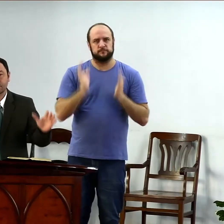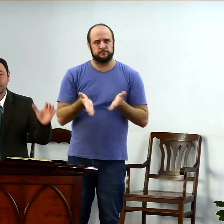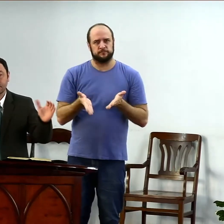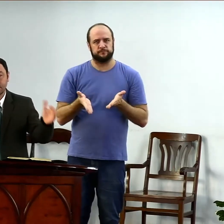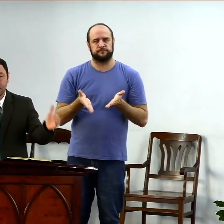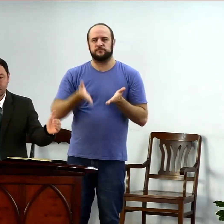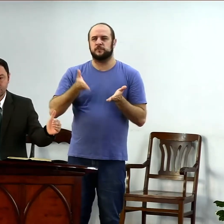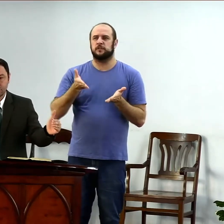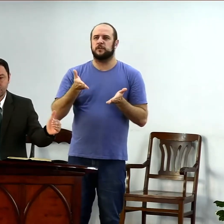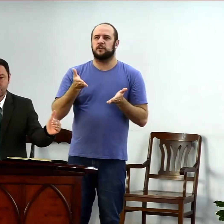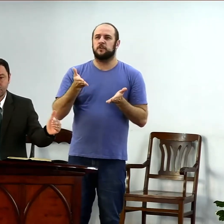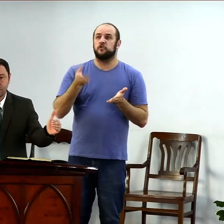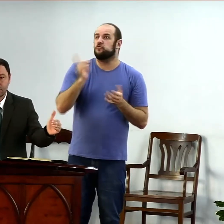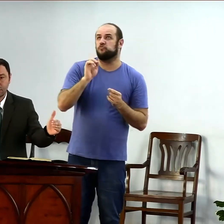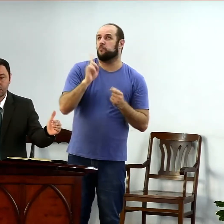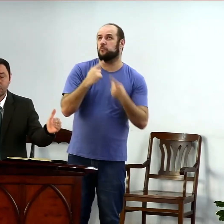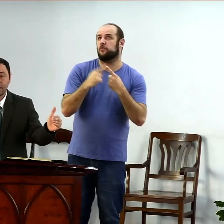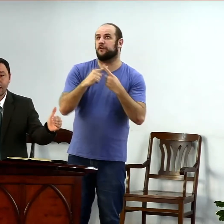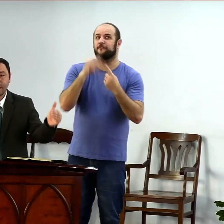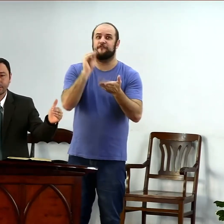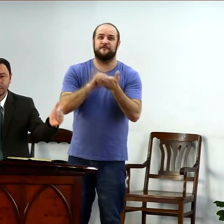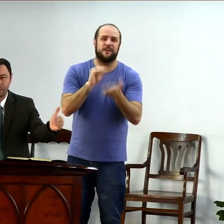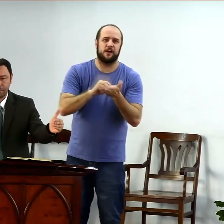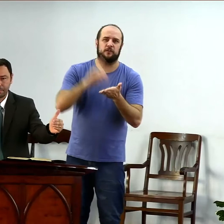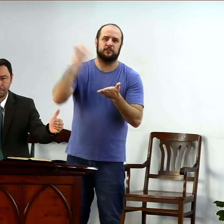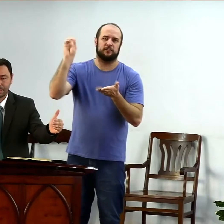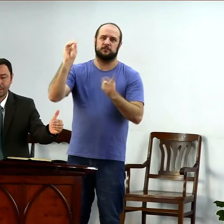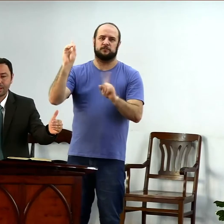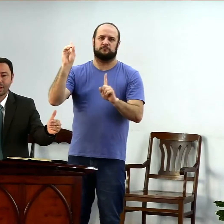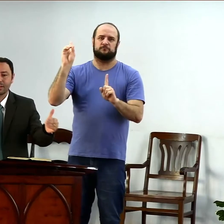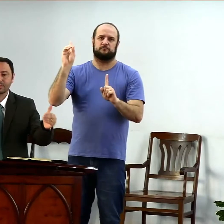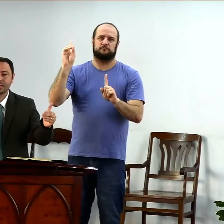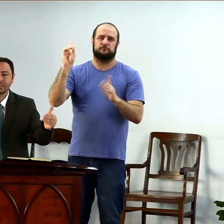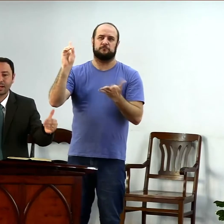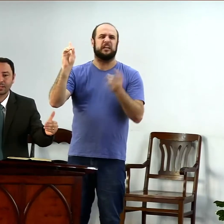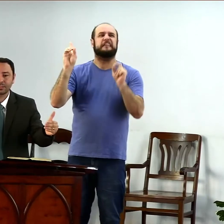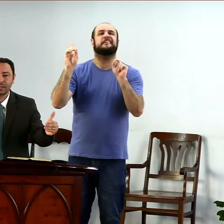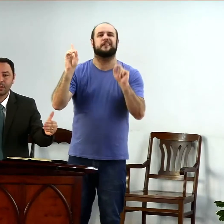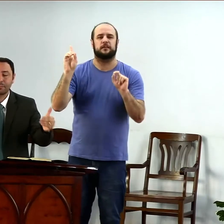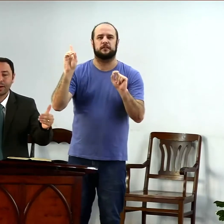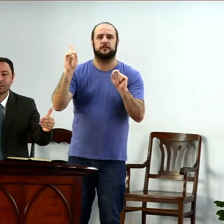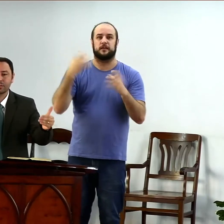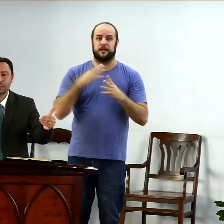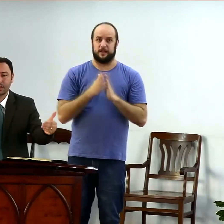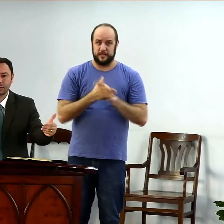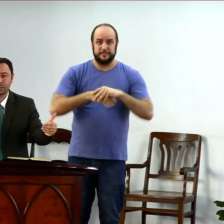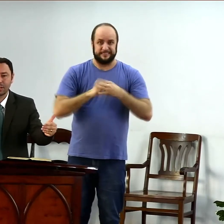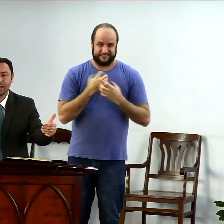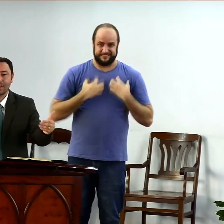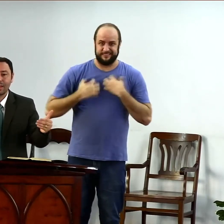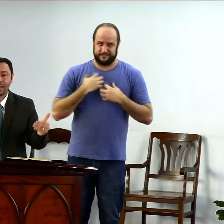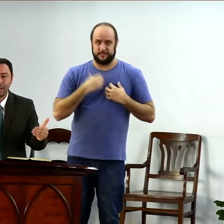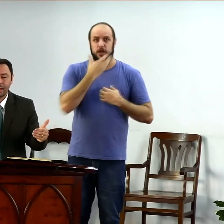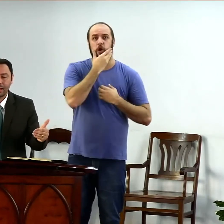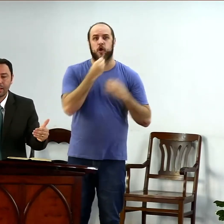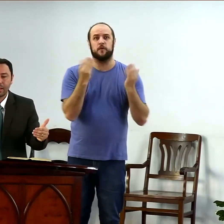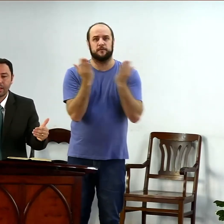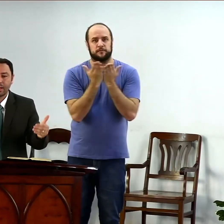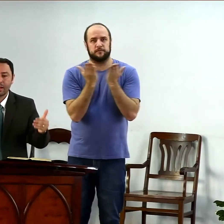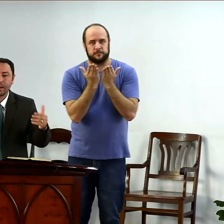uma falta de Deus. O que é então? A ansiedade para o crente